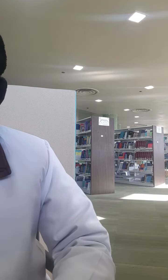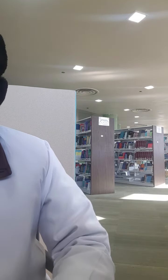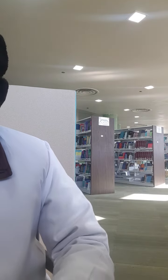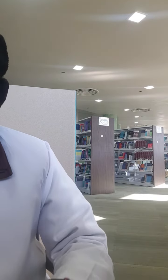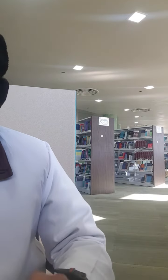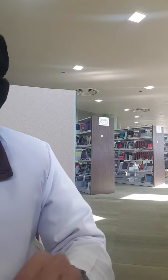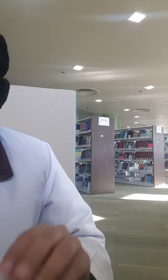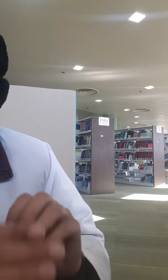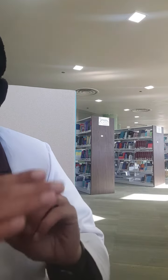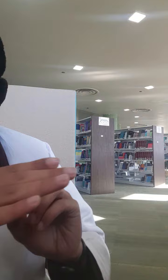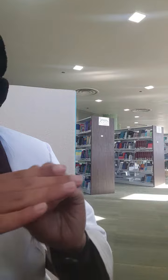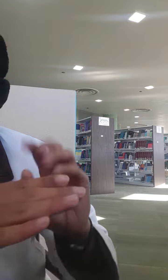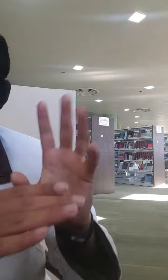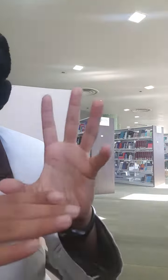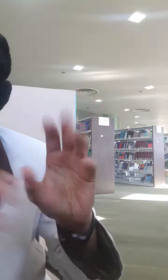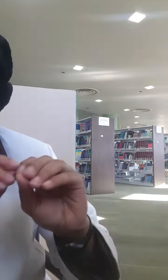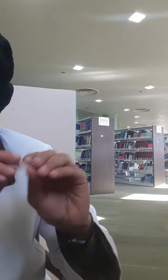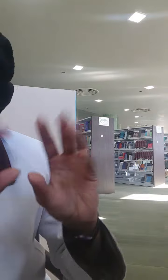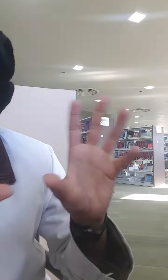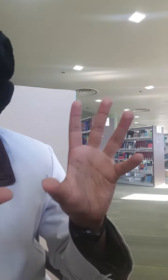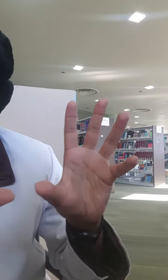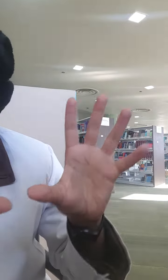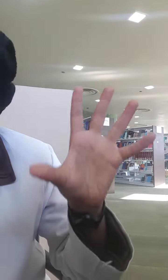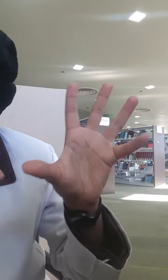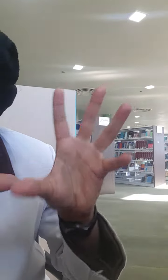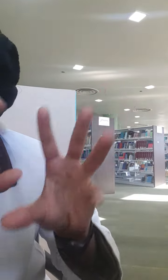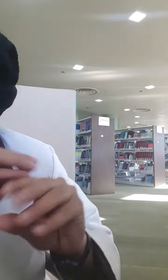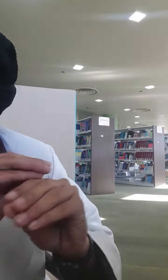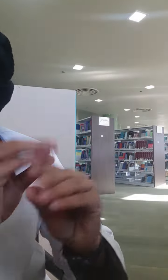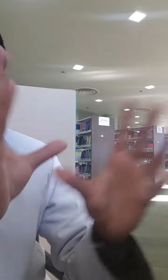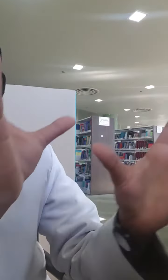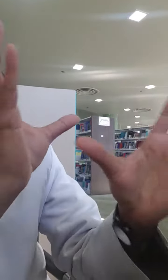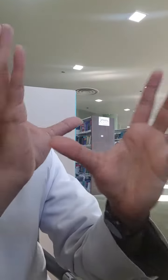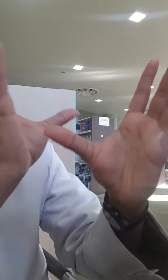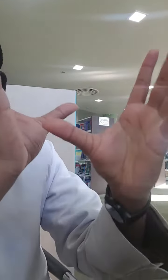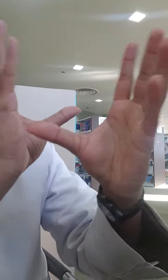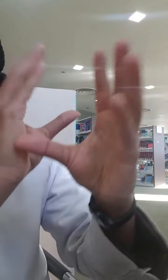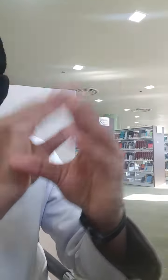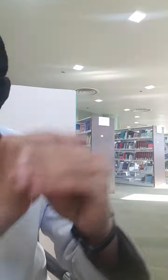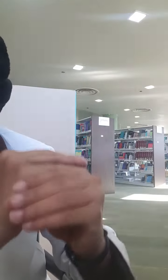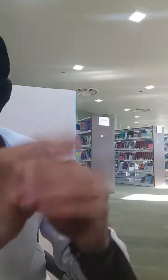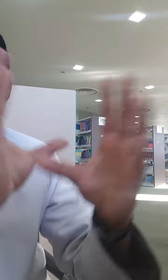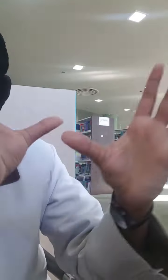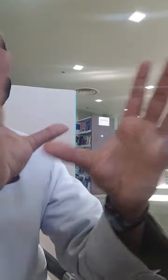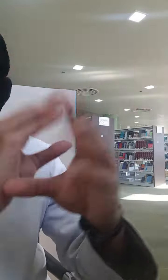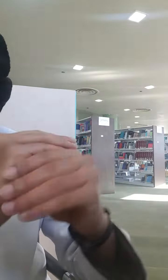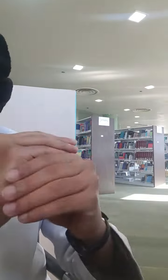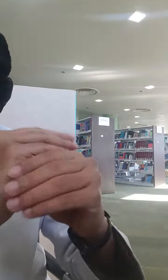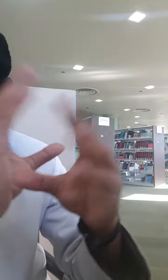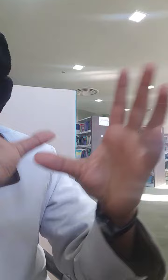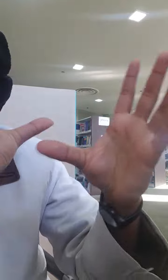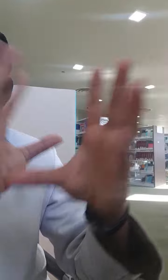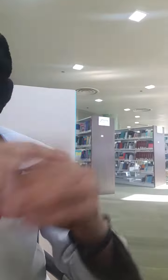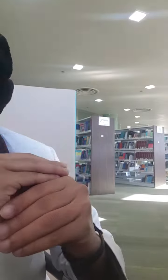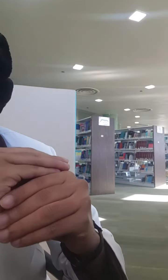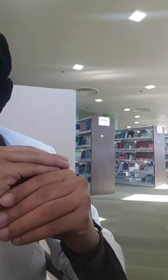تقول فاتح فاتح فاتح غامق لأنه هذا علامة المساء أيضا الظلام غامق.